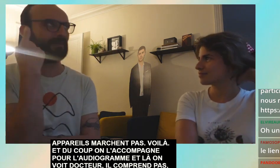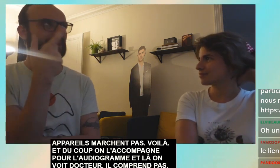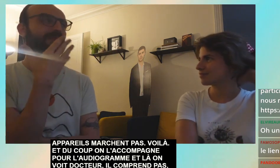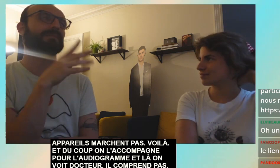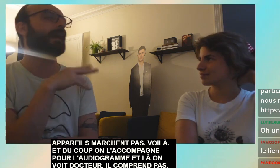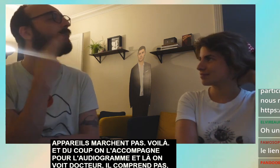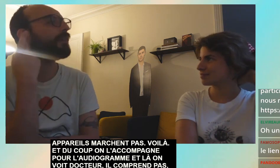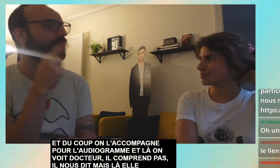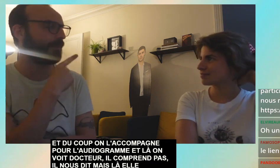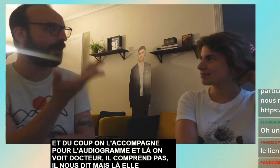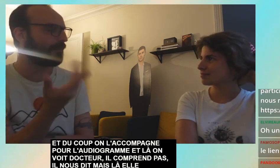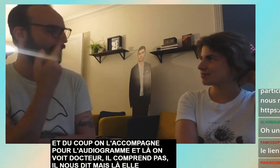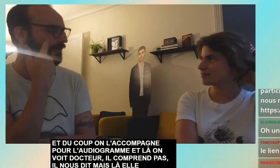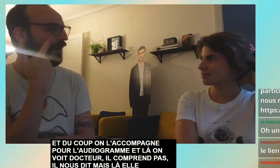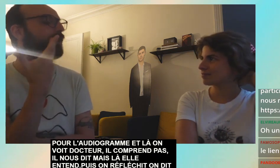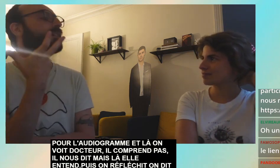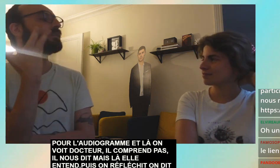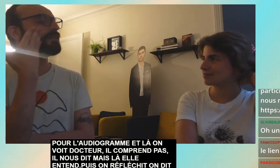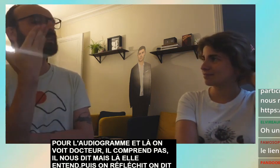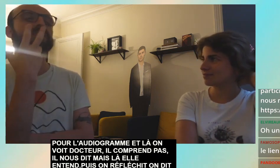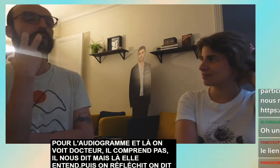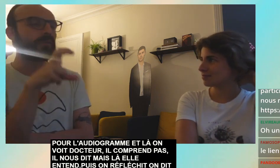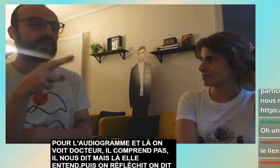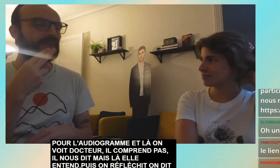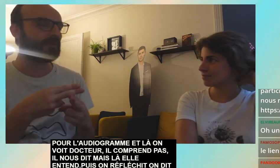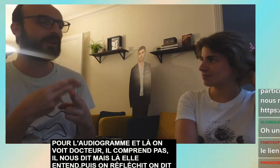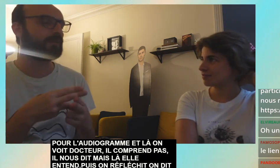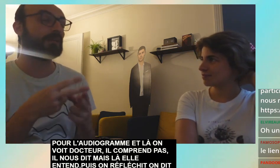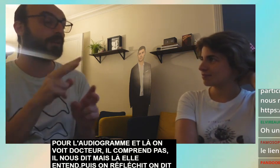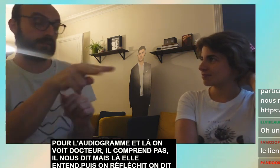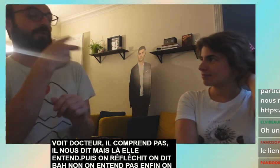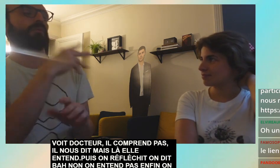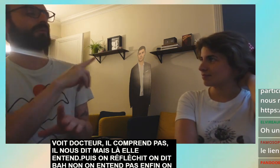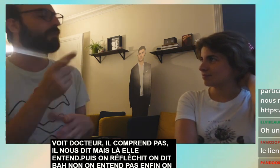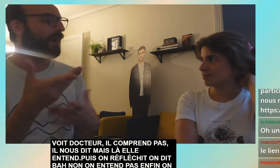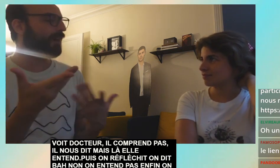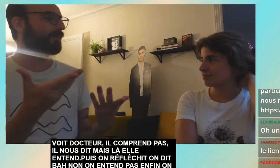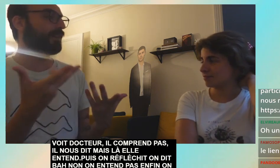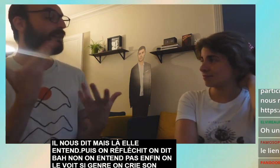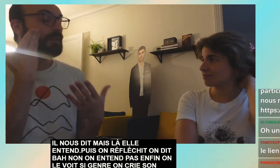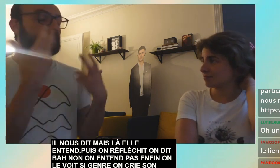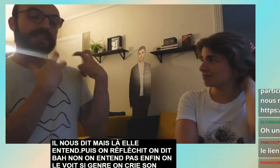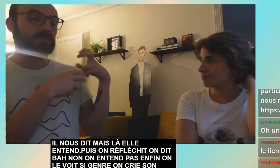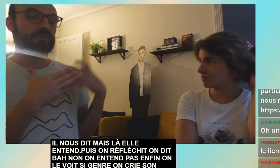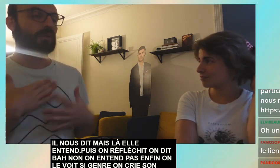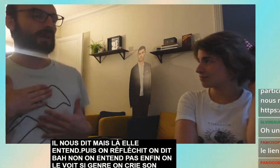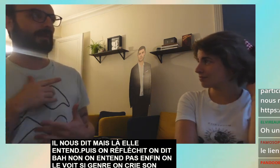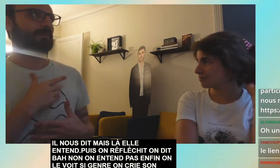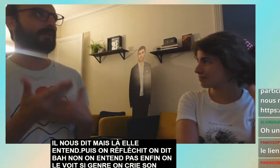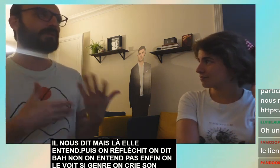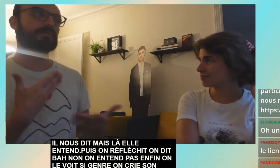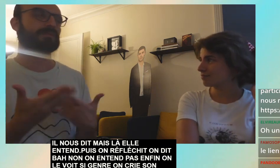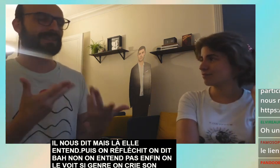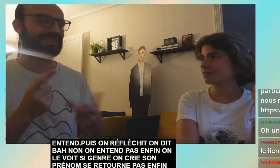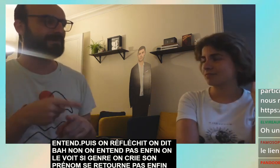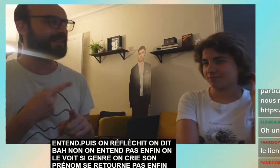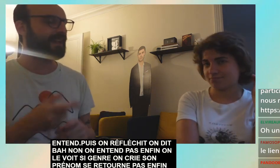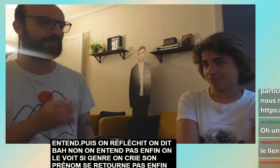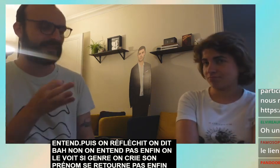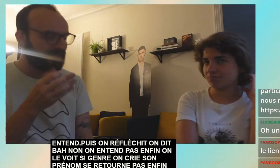réfléchit, on dit, bah non, elle n'entend pas, enfin on le voit. Si genre on crie son prénom, elle se retourne pas, enfin s'il y a du bruit, elle n'a pas peur, donc c'est bizarre. Elle me dit, si,